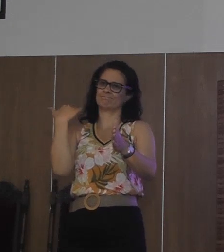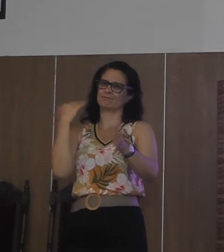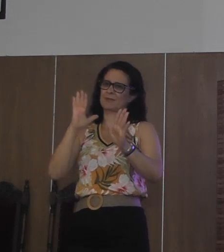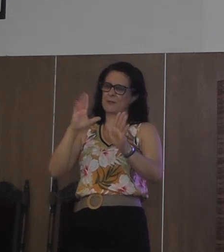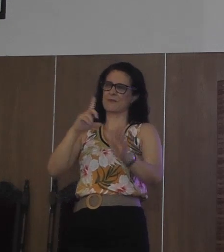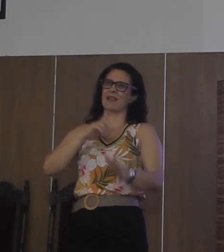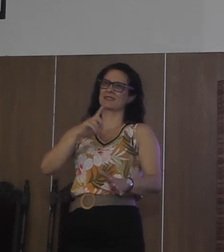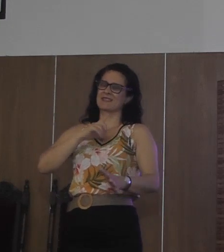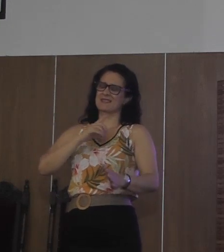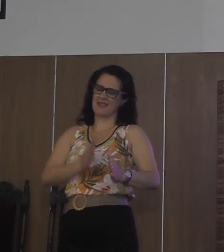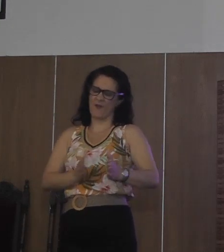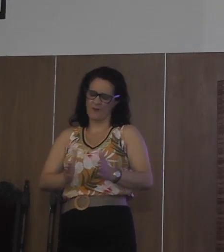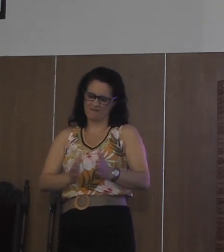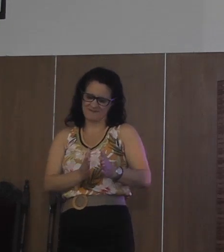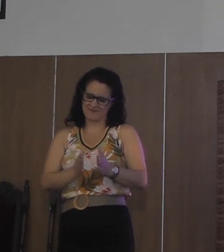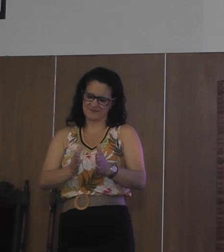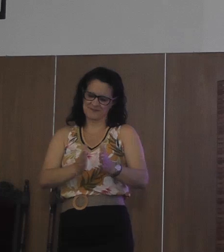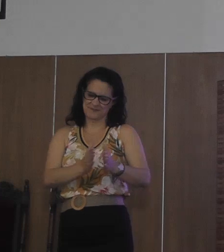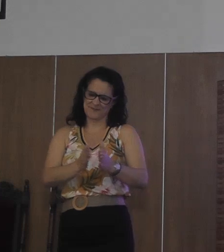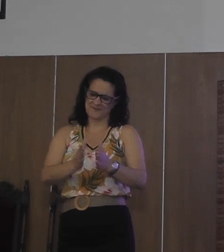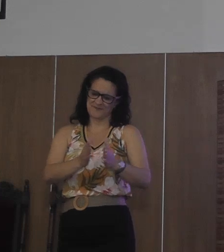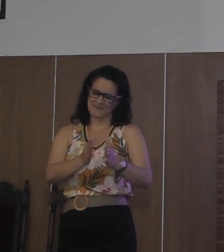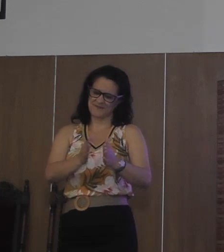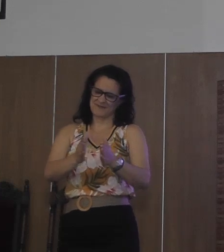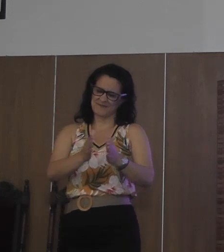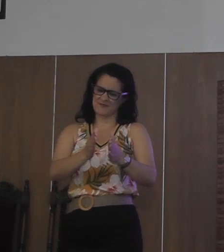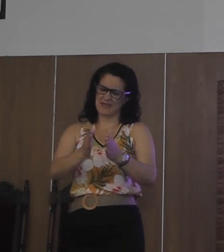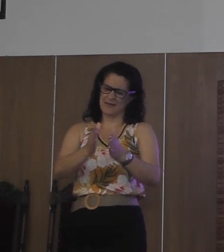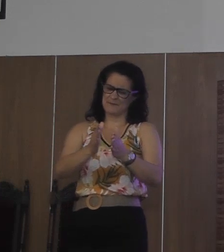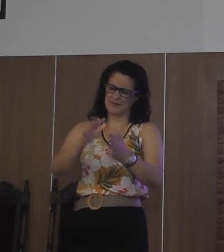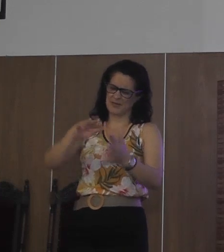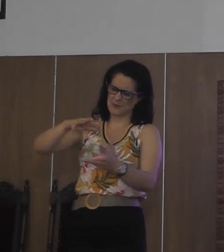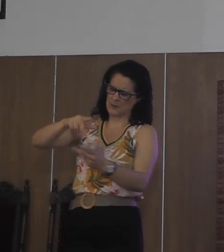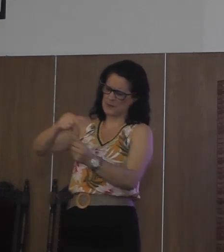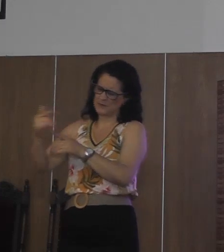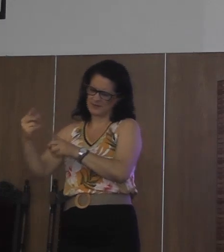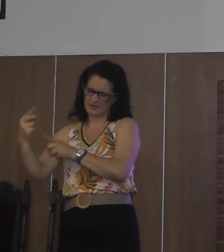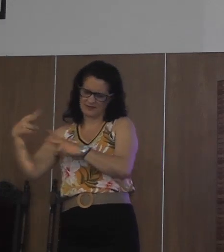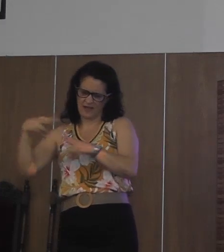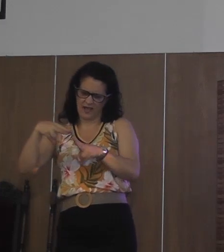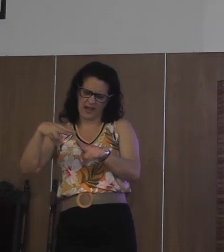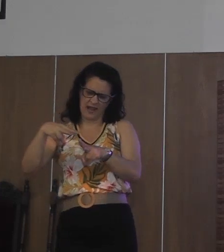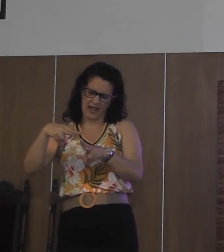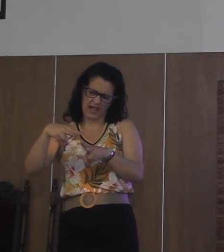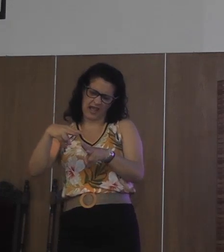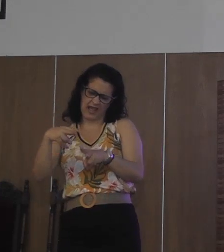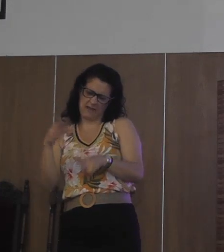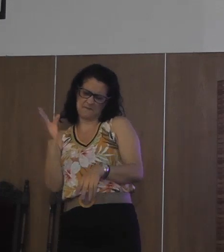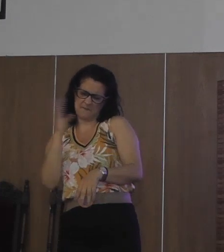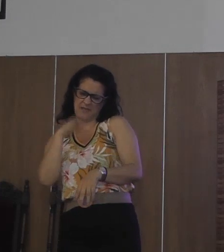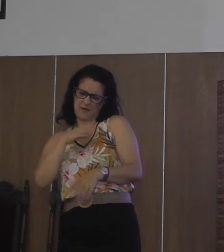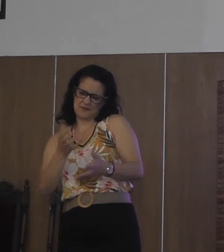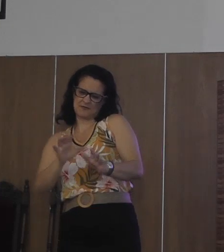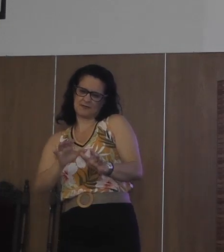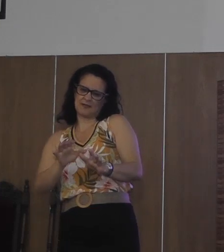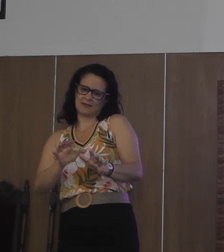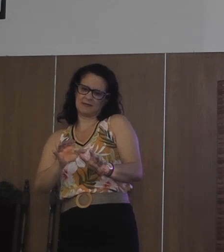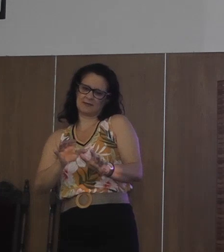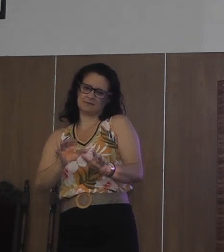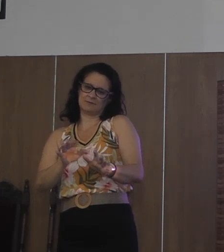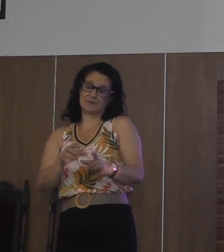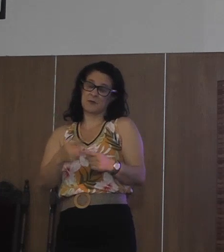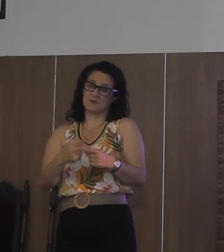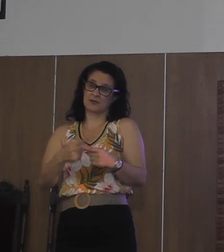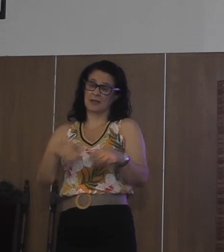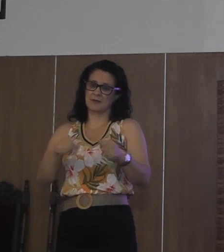caminho que para o mundo, para o sistema, ele parece ser um caminho desagradável. Tem dificuldade, tem que ter